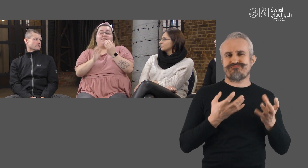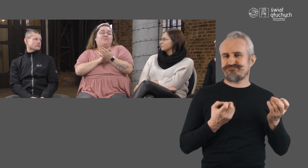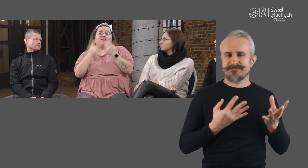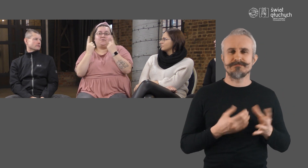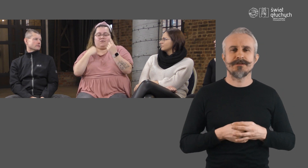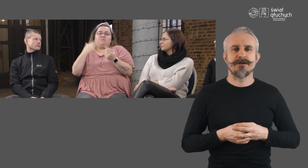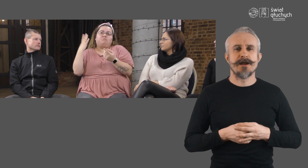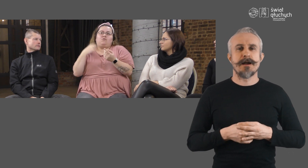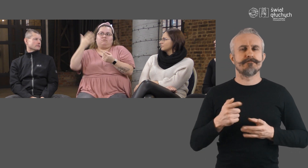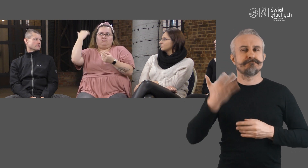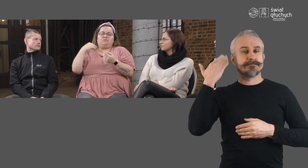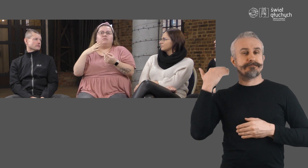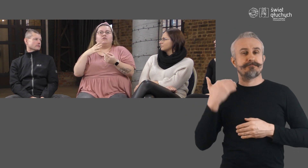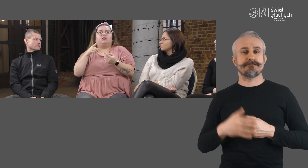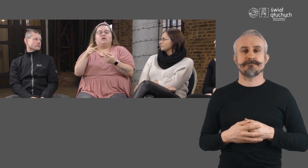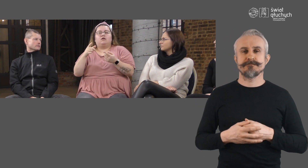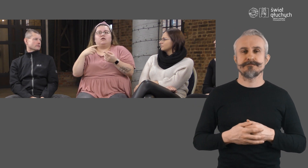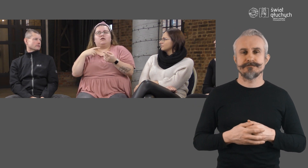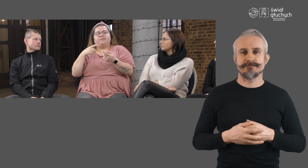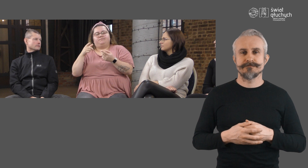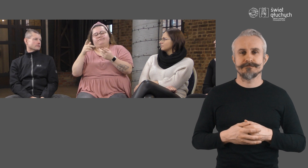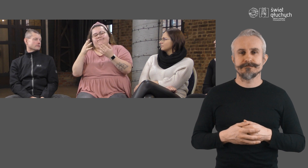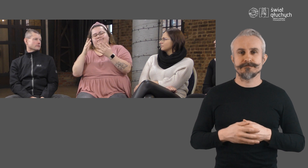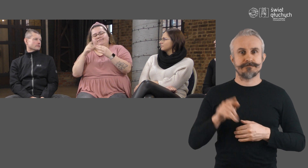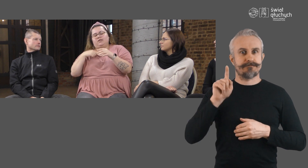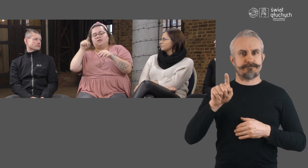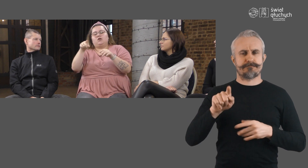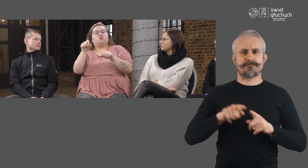Dlatego mi jest bardziej wygodniej w PJM-ie. Ale była taka sytuacja